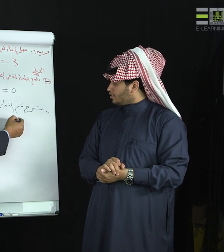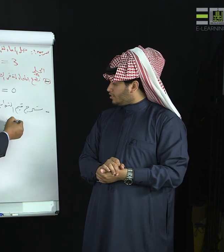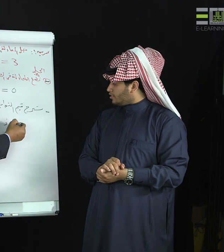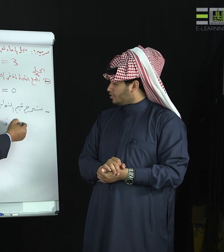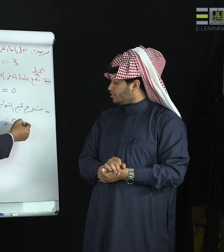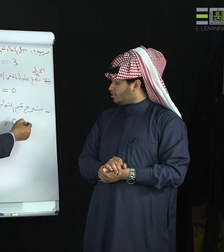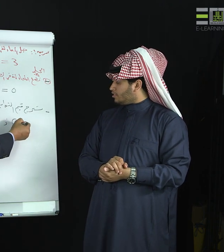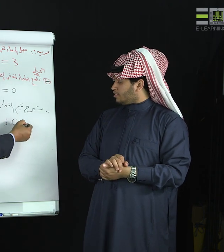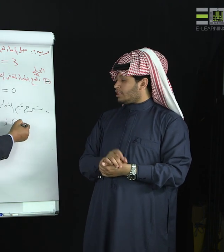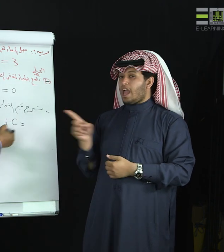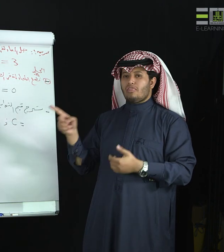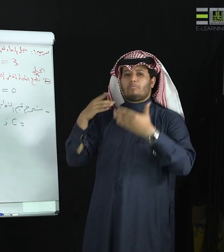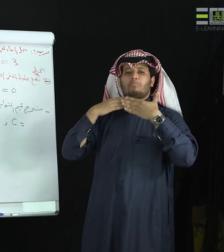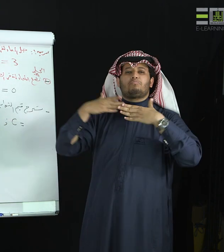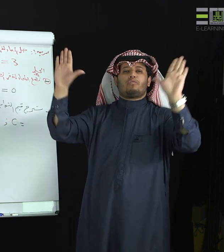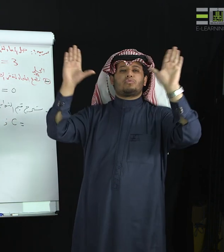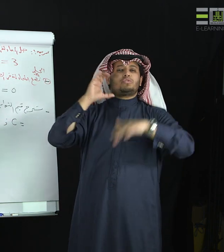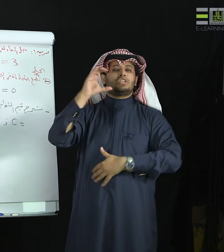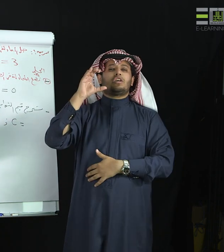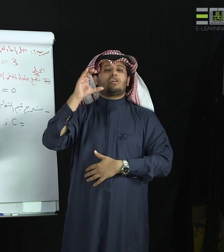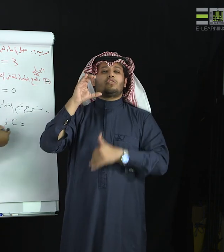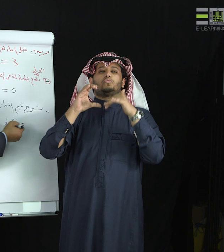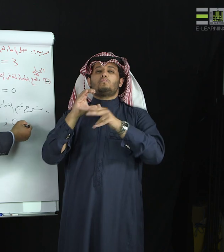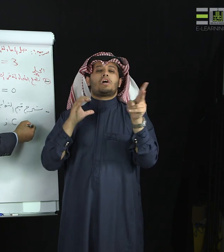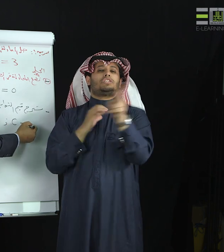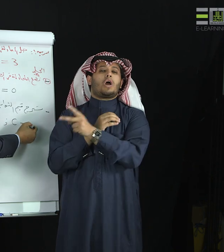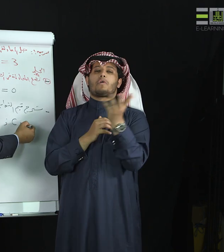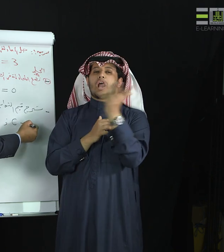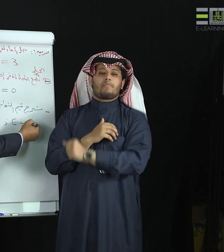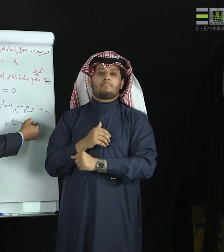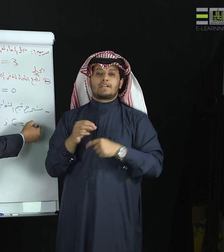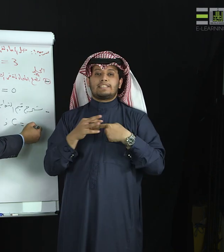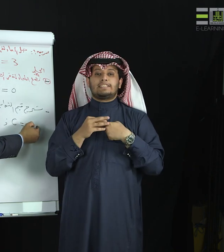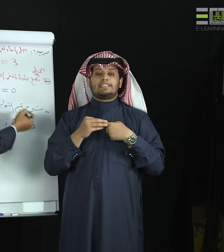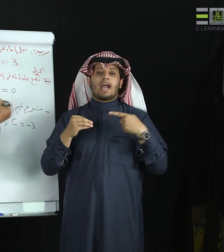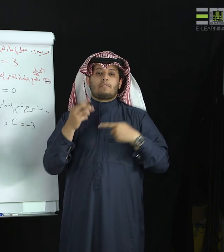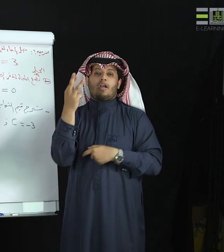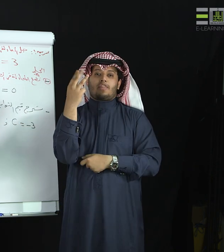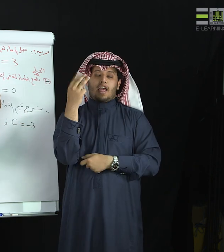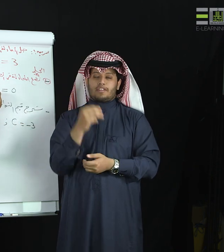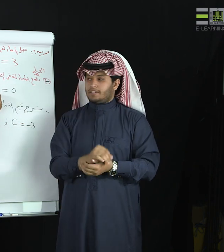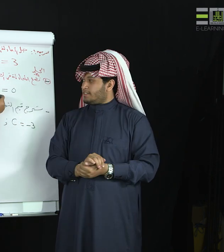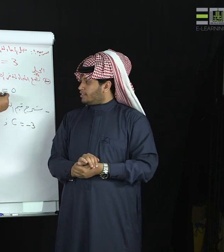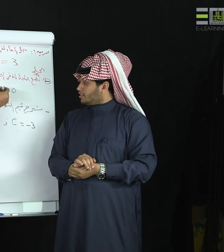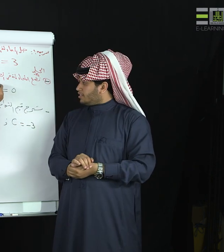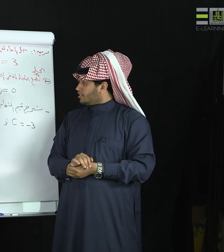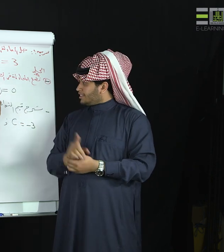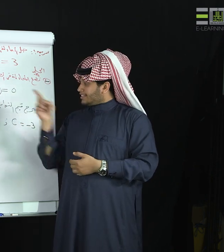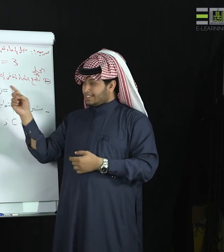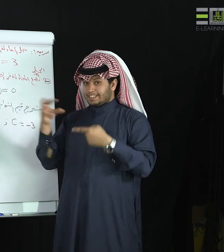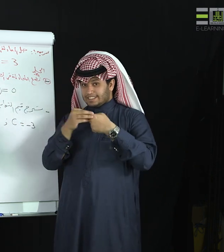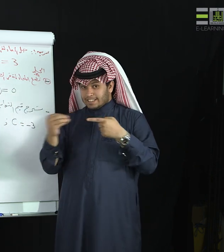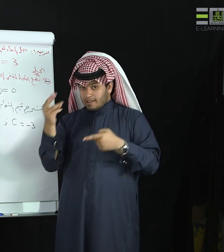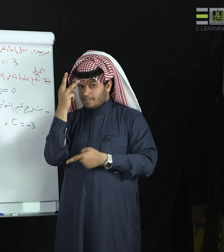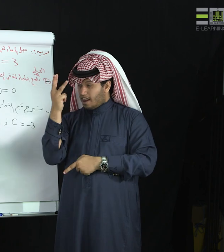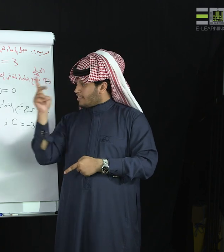طيب الحد المطلق هنا في المعادلة يساوي سالب 3. خد بالك ان احنا بناخد